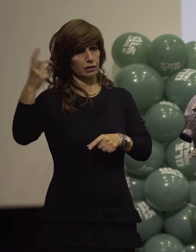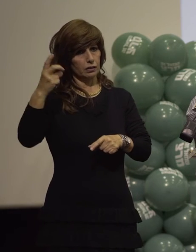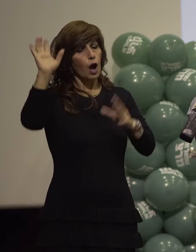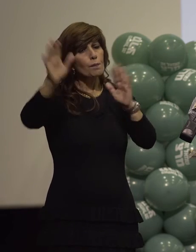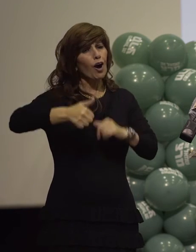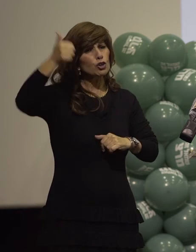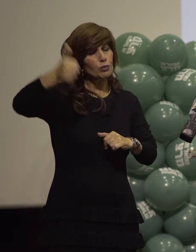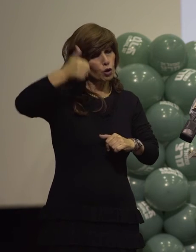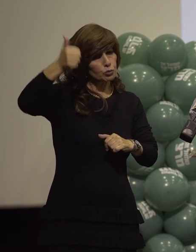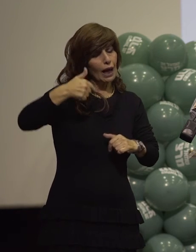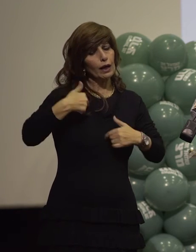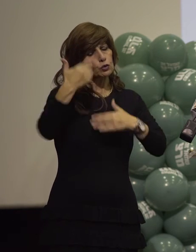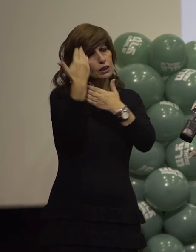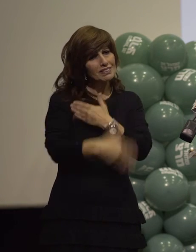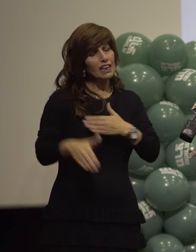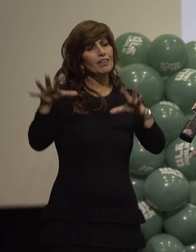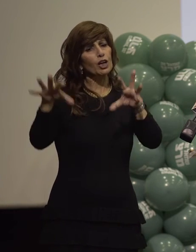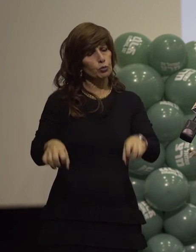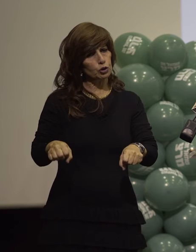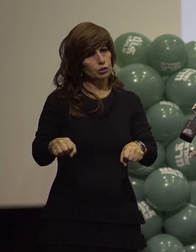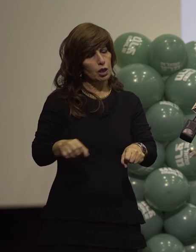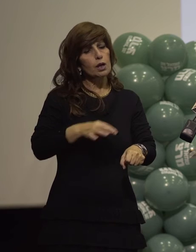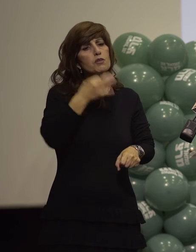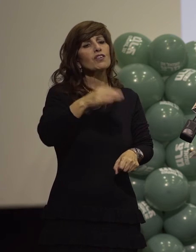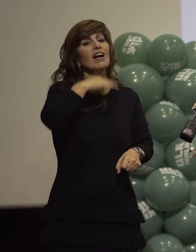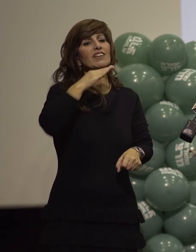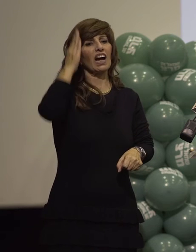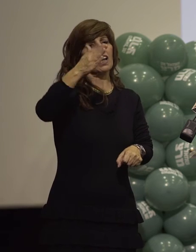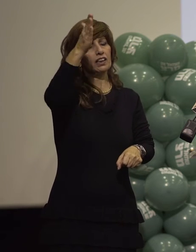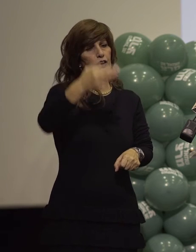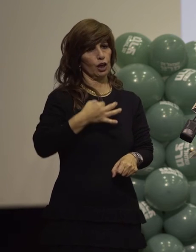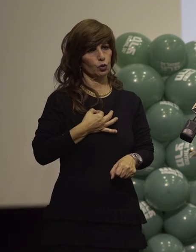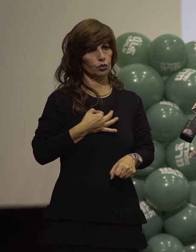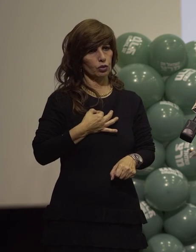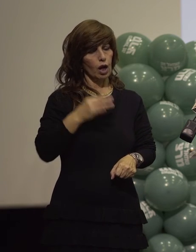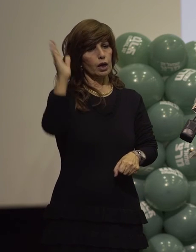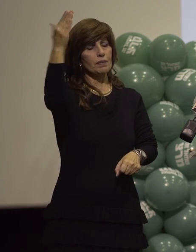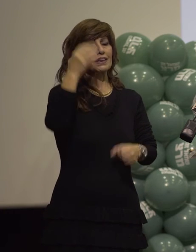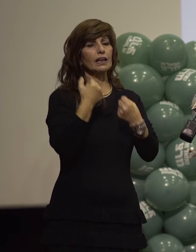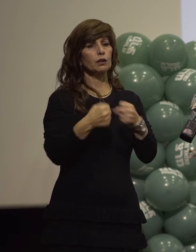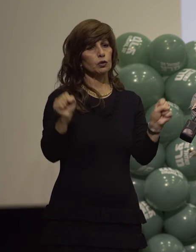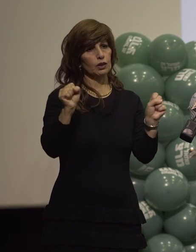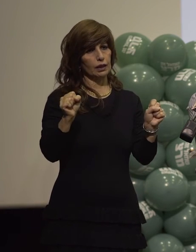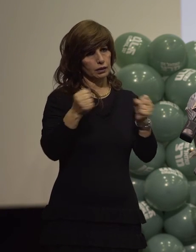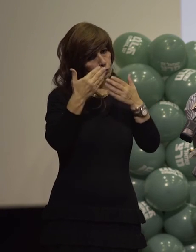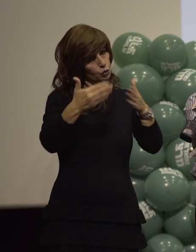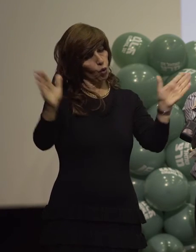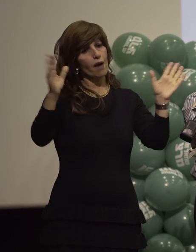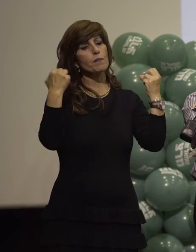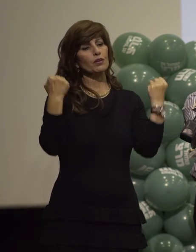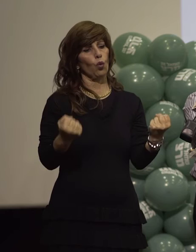בראש וראשונה עלינו לסיים את הכיבוש כדי להבטיח את עתידנו כמדינה דמוקרטית נאורה